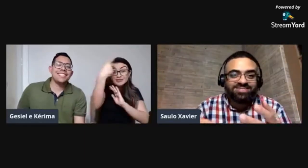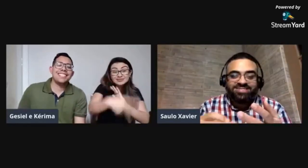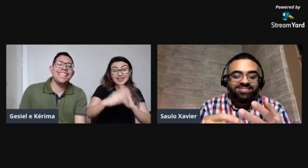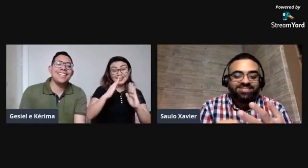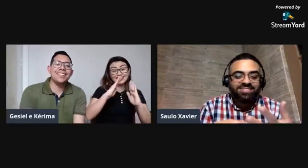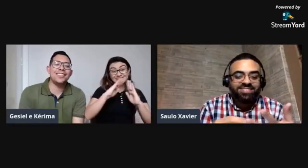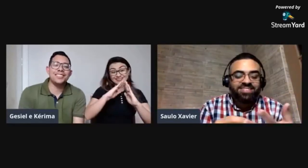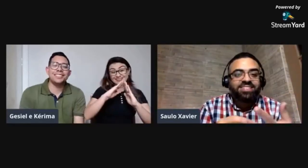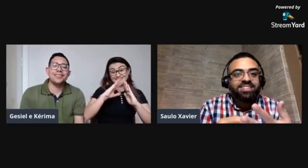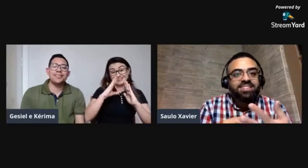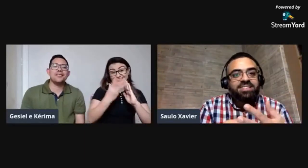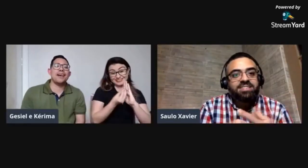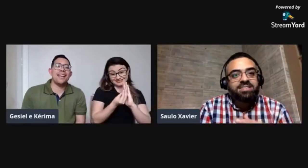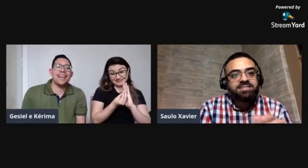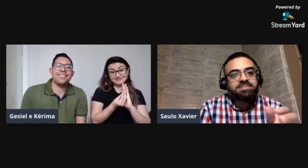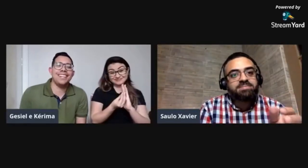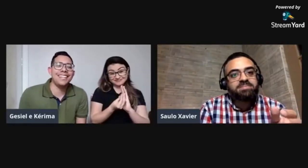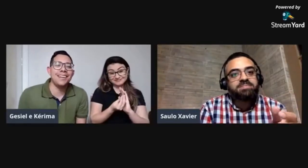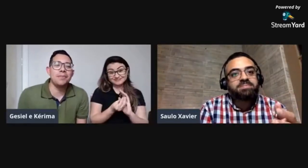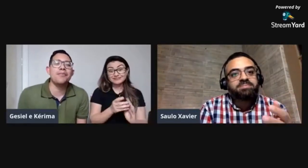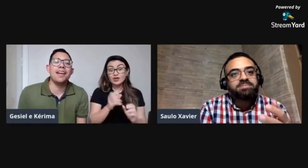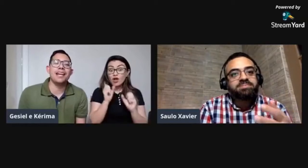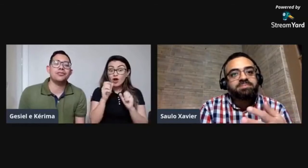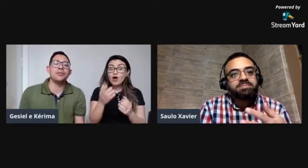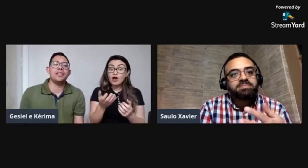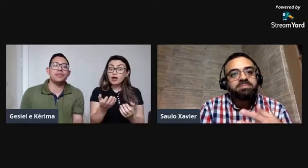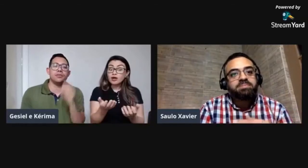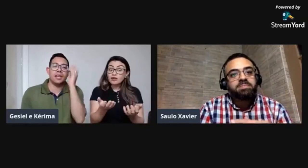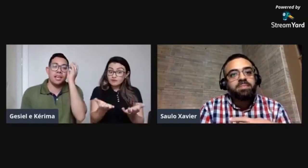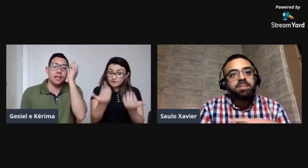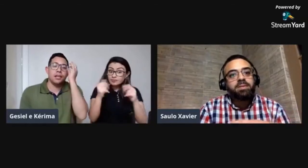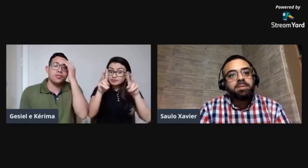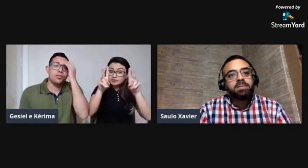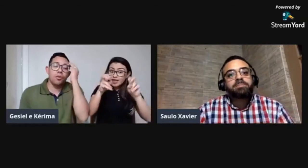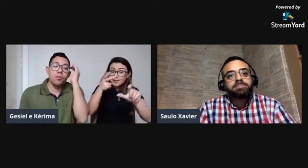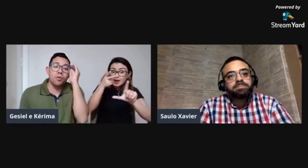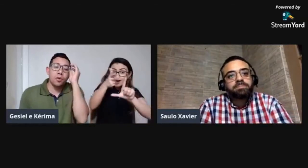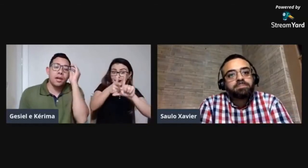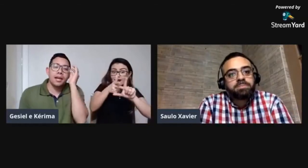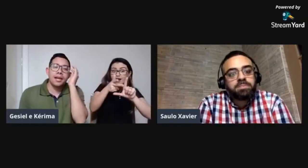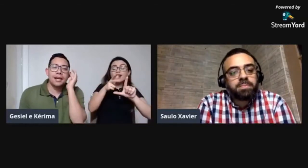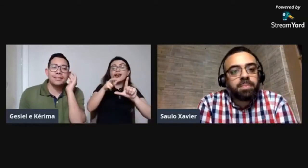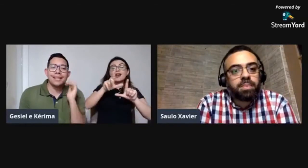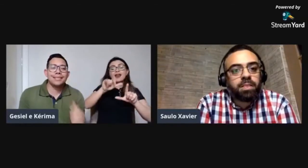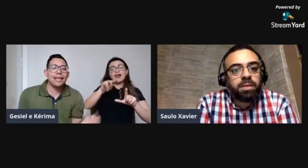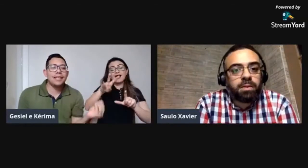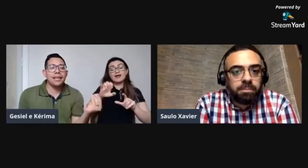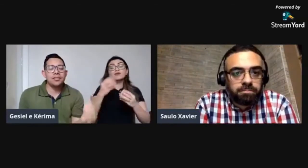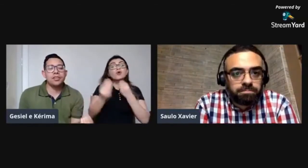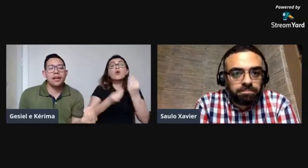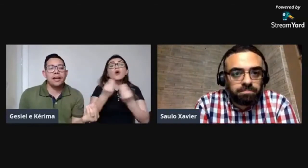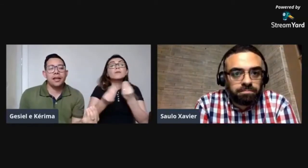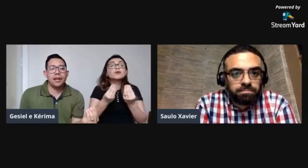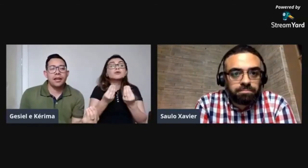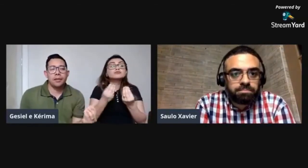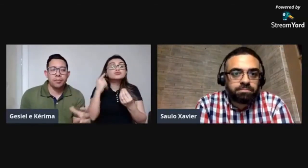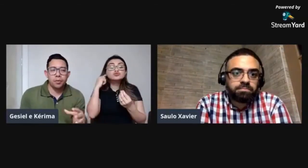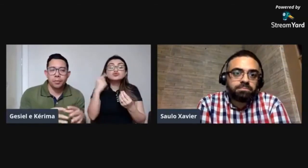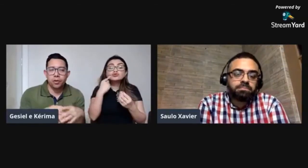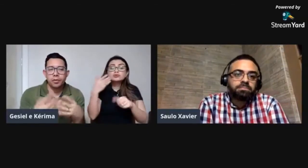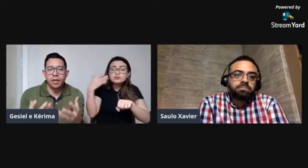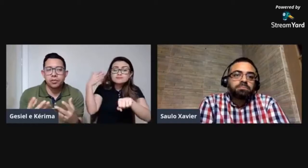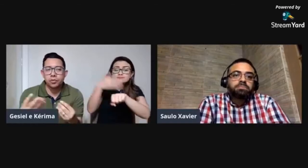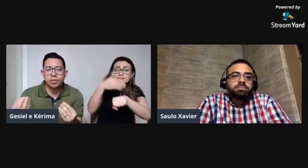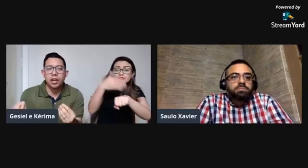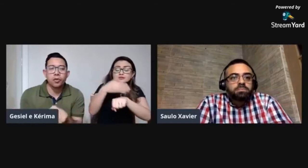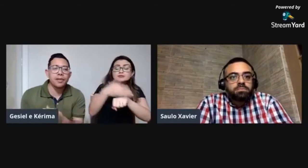Eu acho assim que nós podemos até fazer uma live aí, né, para falar sobre isso, né? De como trazer a igreja